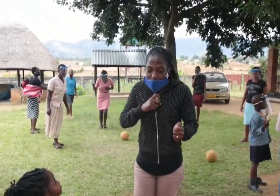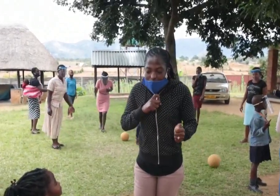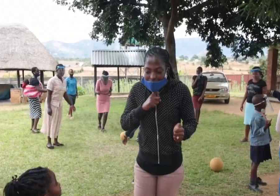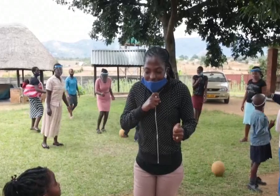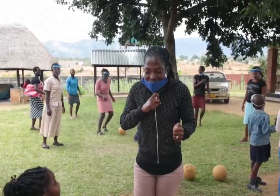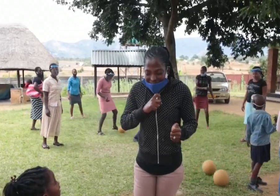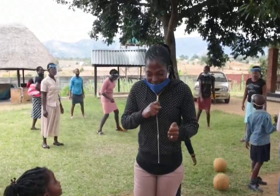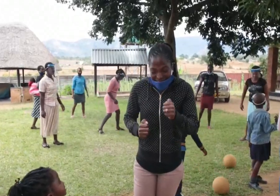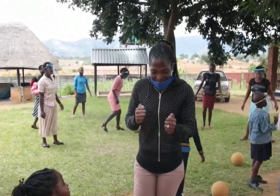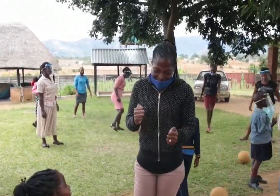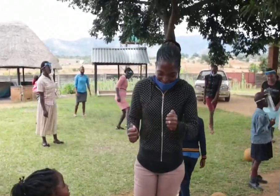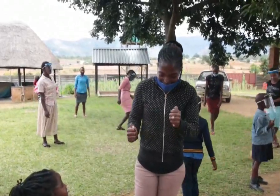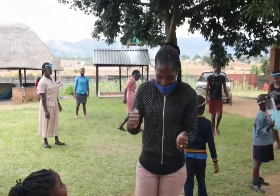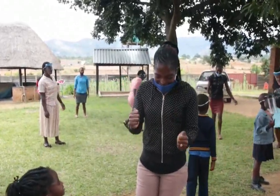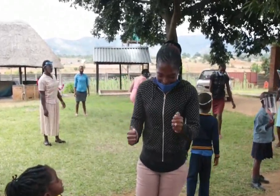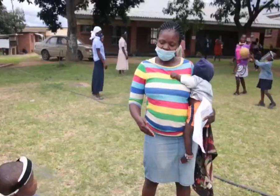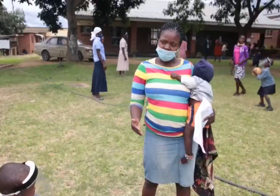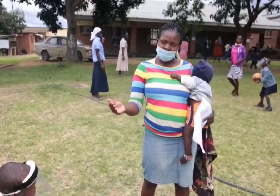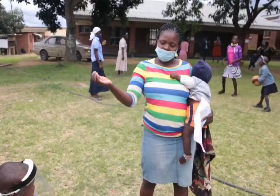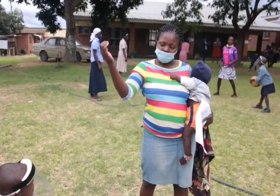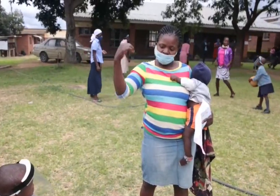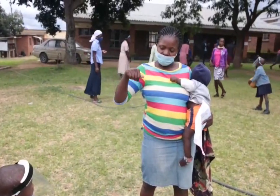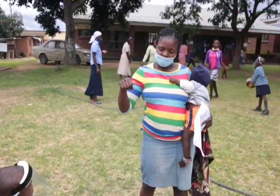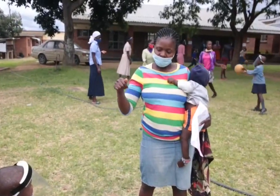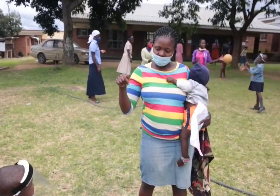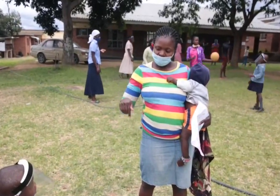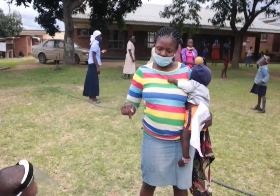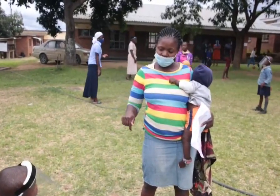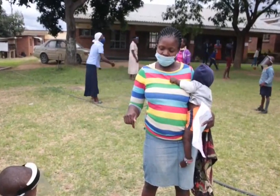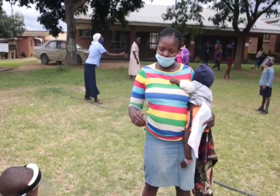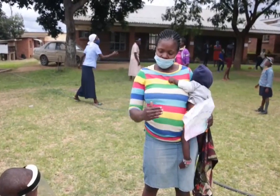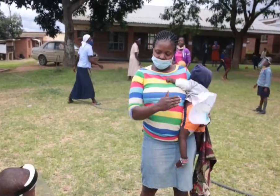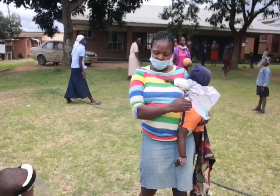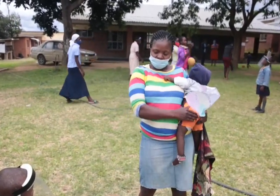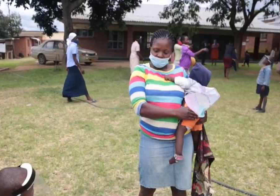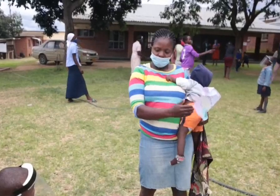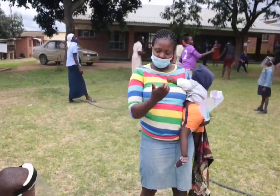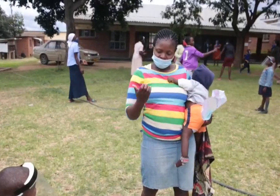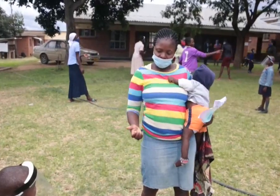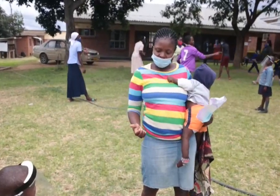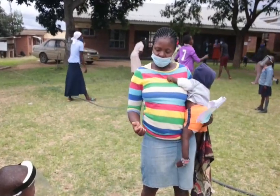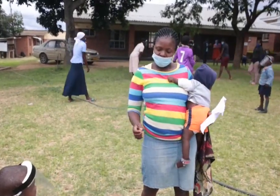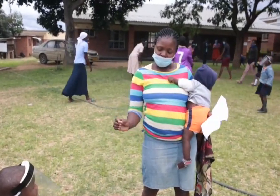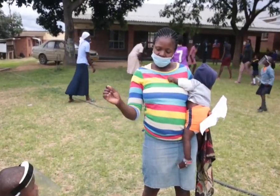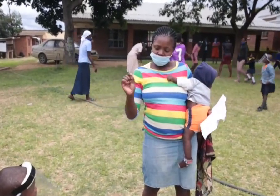decenas de niños a comunicarse mediante señas con padres y hermanos, lo que empodera a los menores, además de recibir lecciones de lectura,